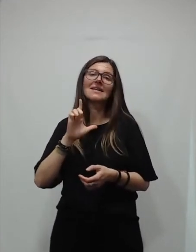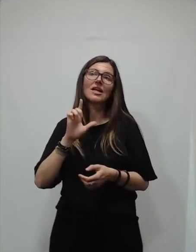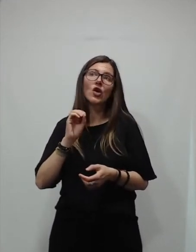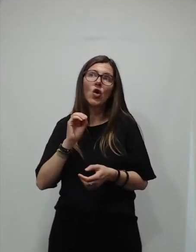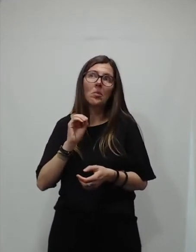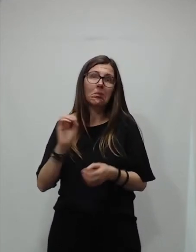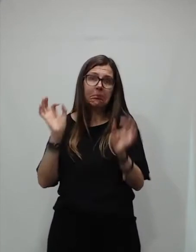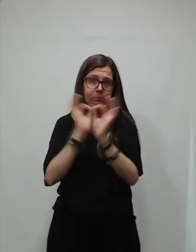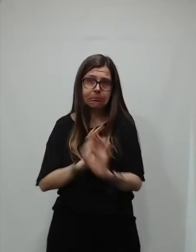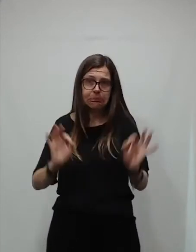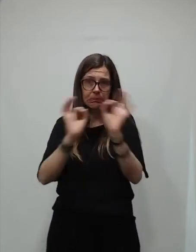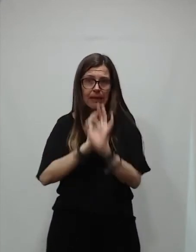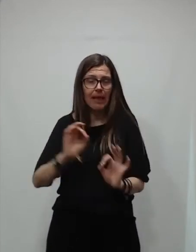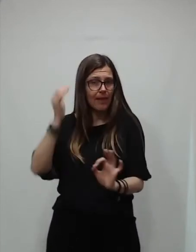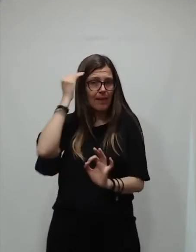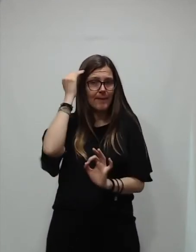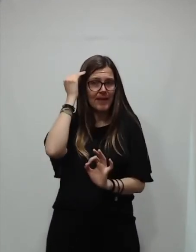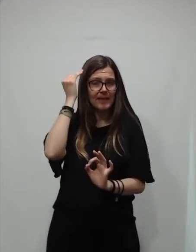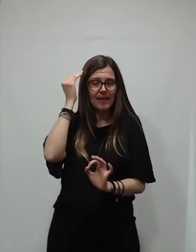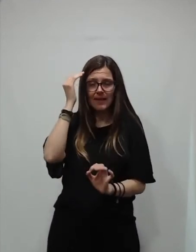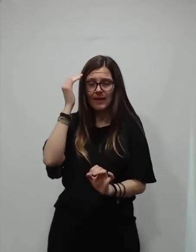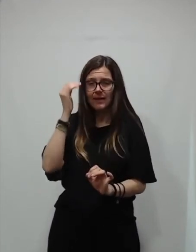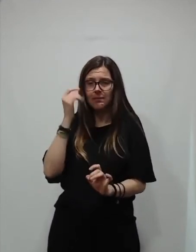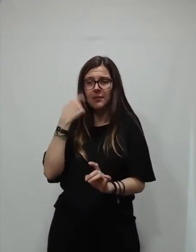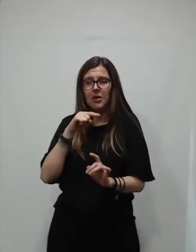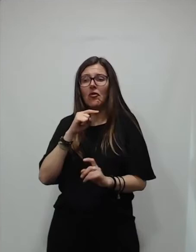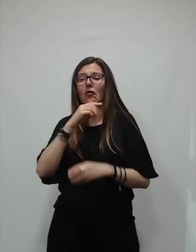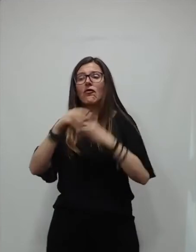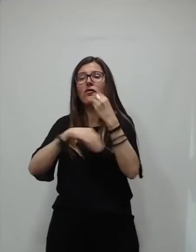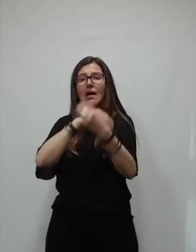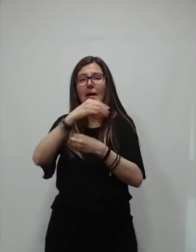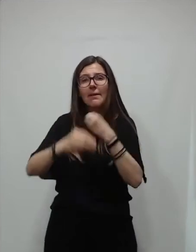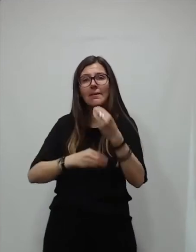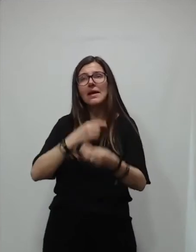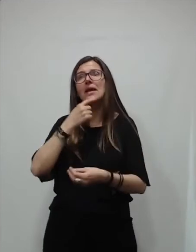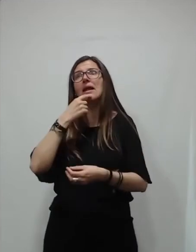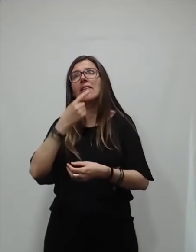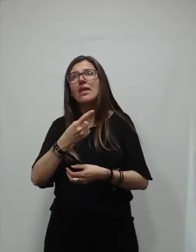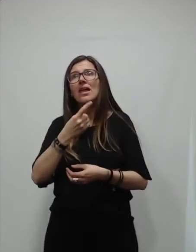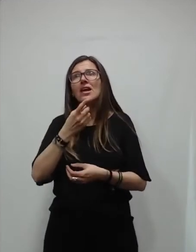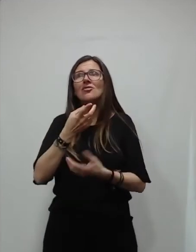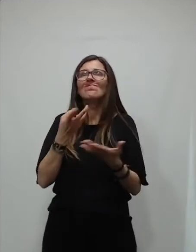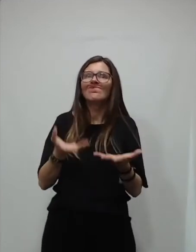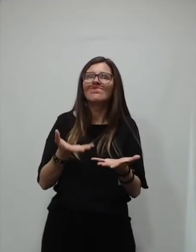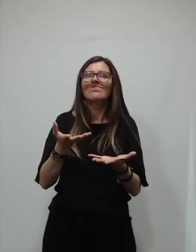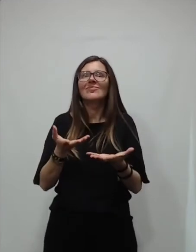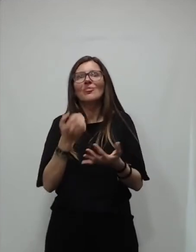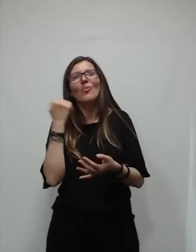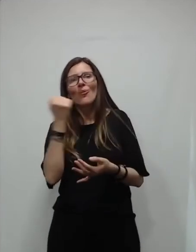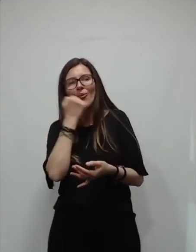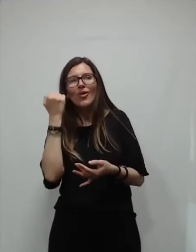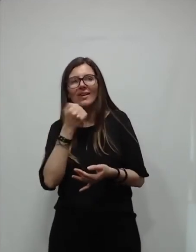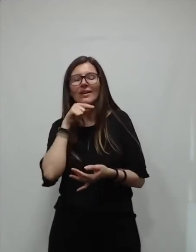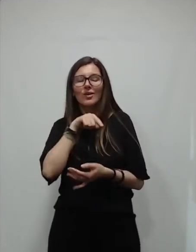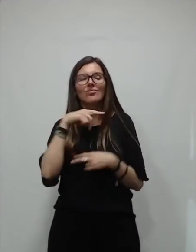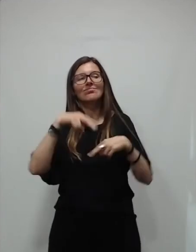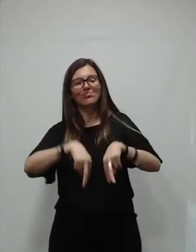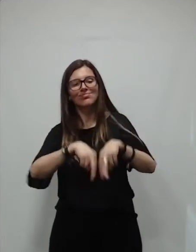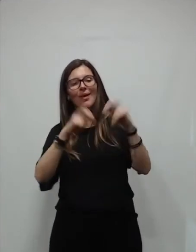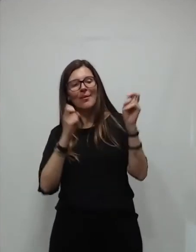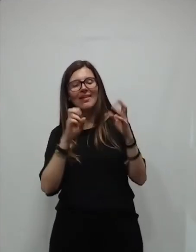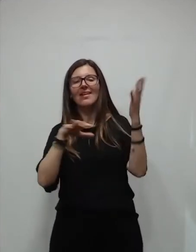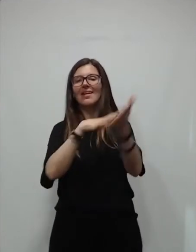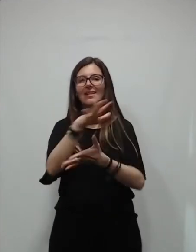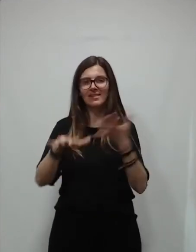los familiares, tenía un montón de cuestiones que era necesario que la justicia las tuviera en cuenta. Y por último, y ya